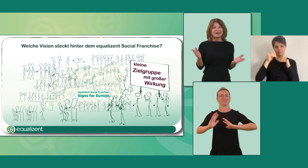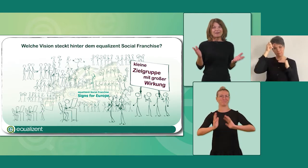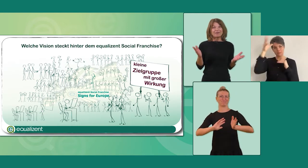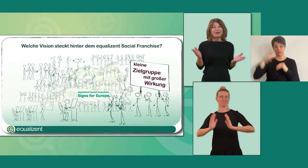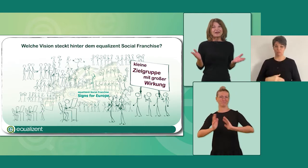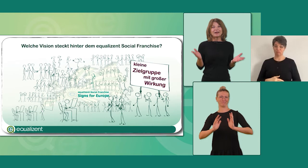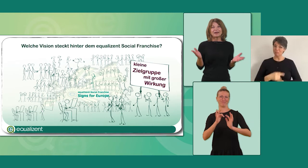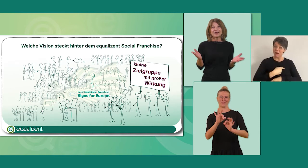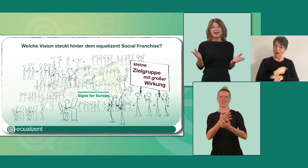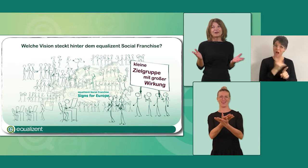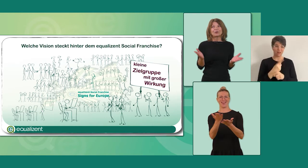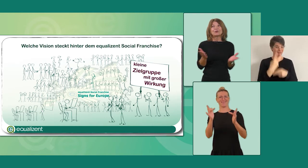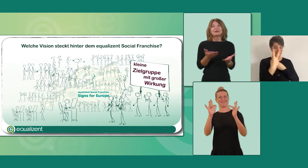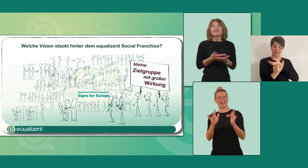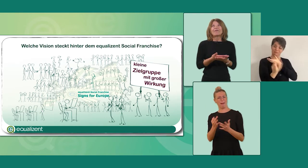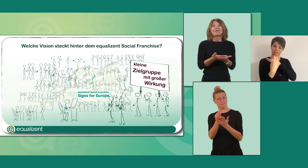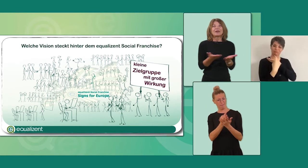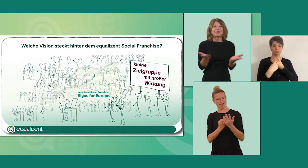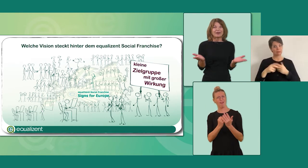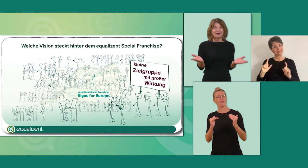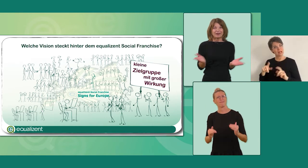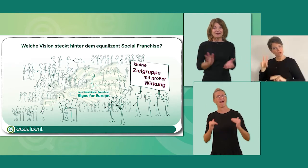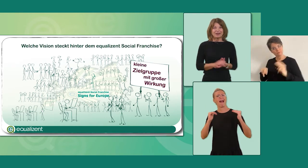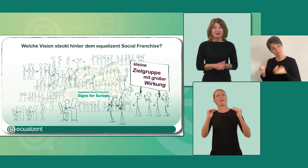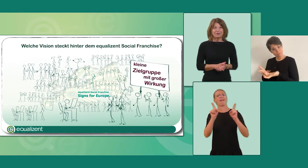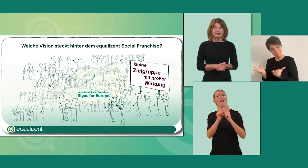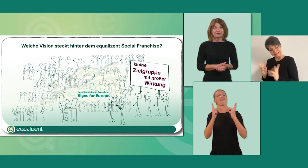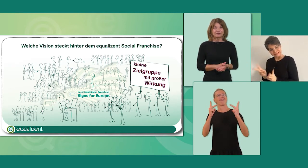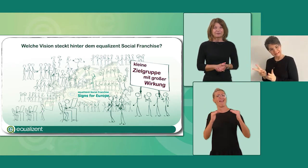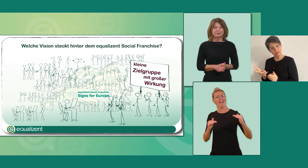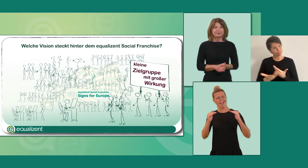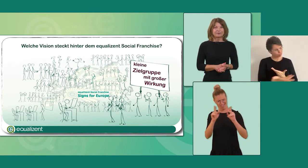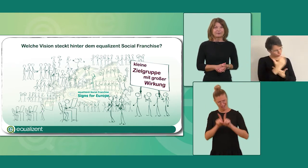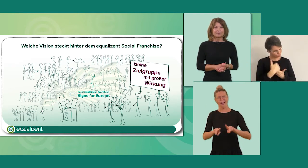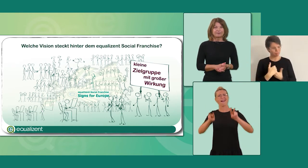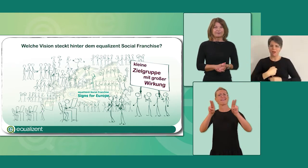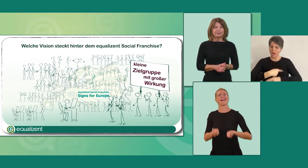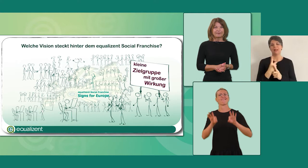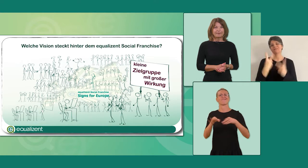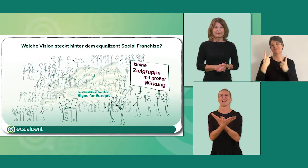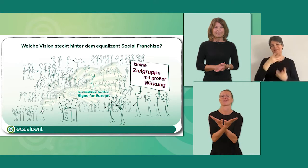ein wichtiger Teil in unserer vielfältigen Gesellschaft.